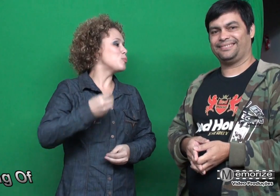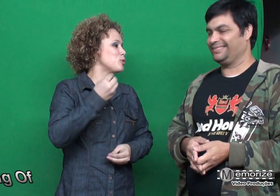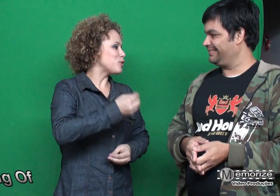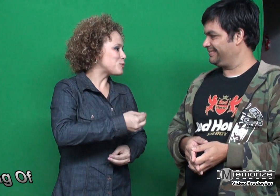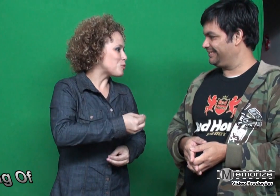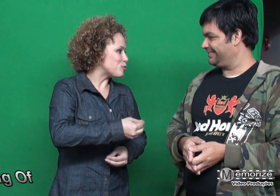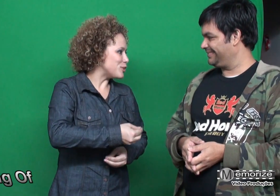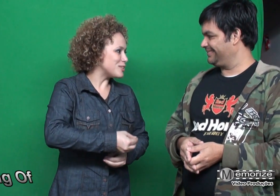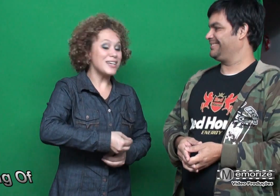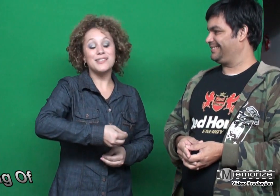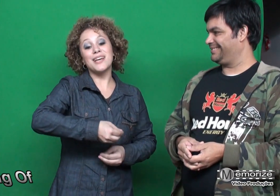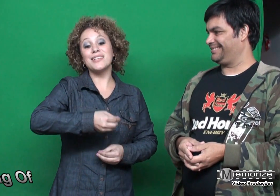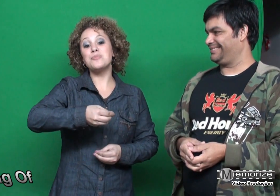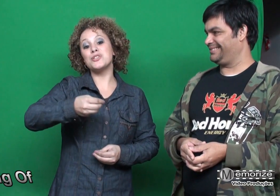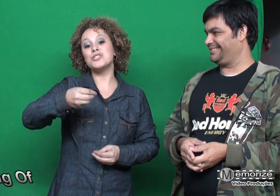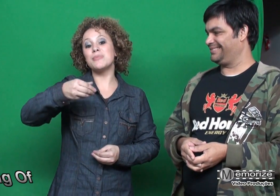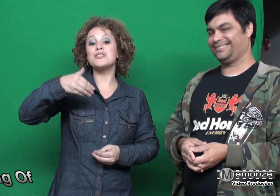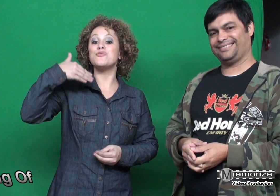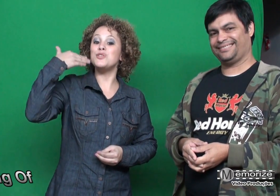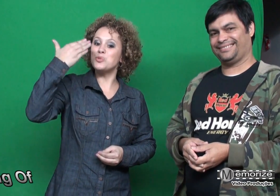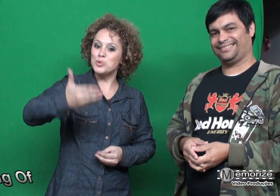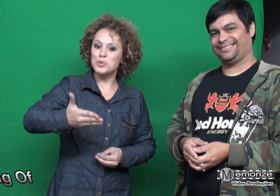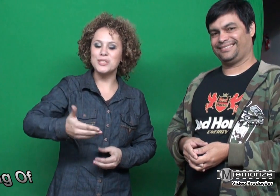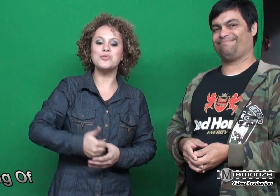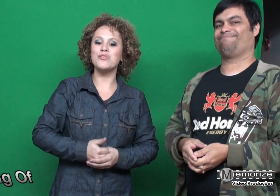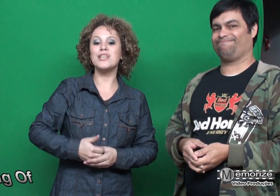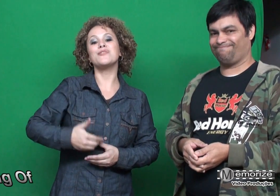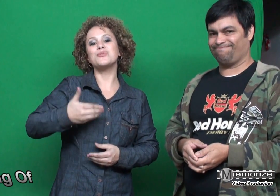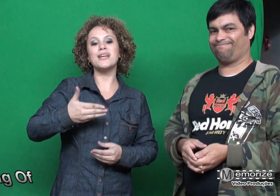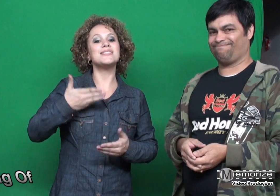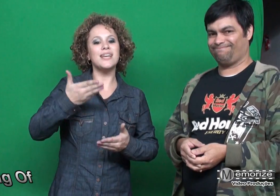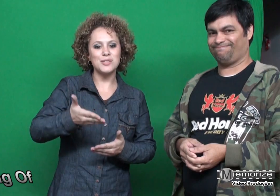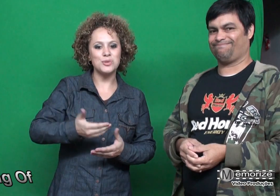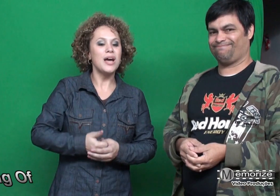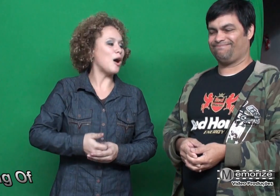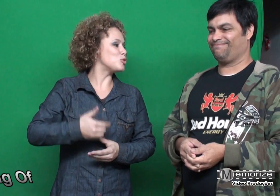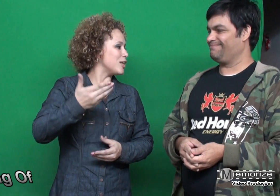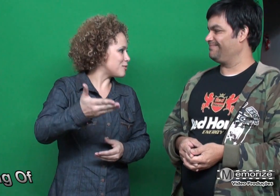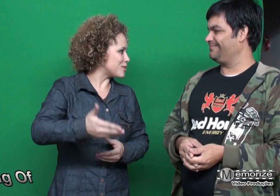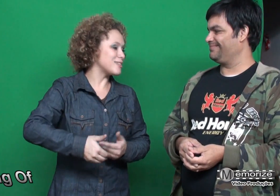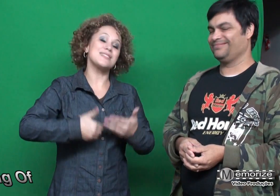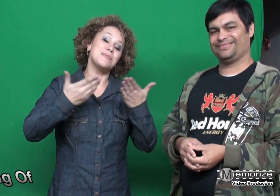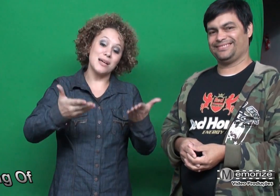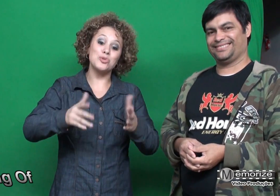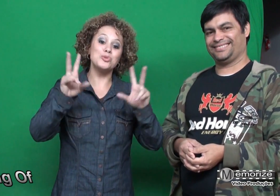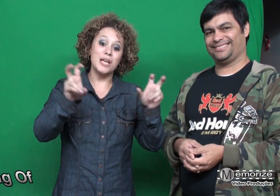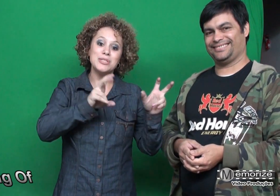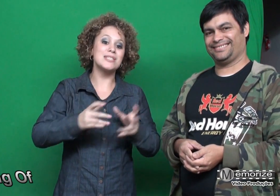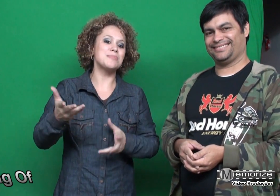muito feliz com o convite, né? Na verdade, porque a gente tem mais de 21 mil surdos aqui em Joinville que vão ter acesso ao direito deles, a todo o tema de